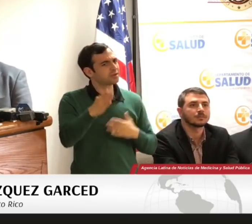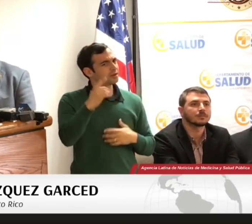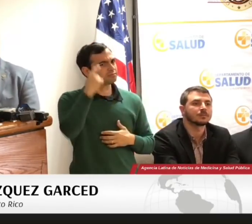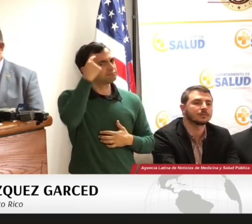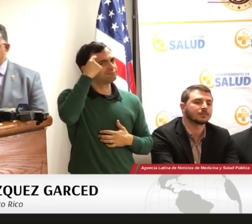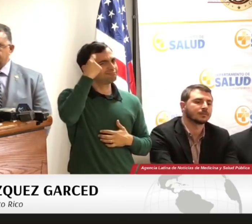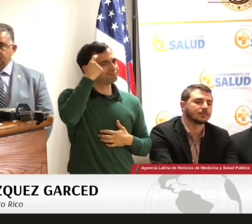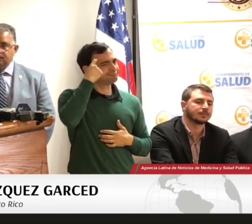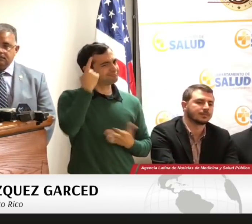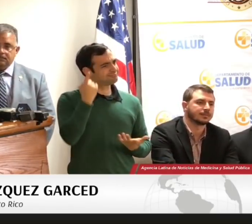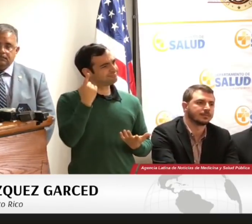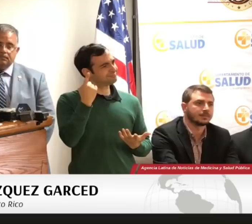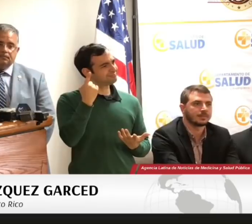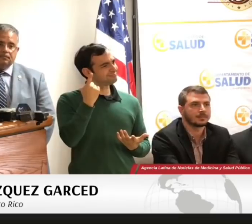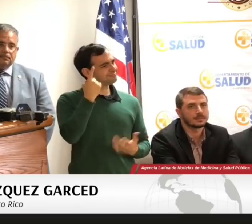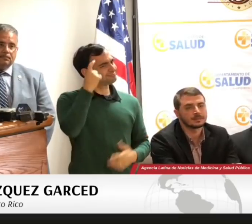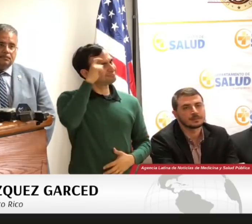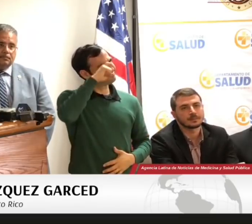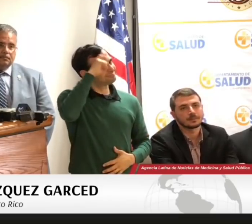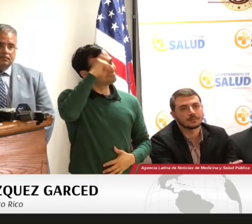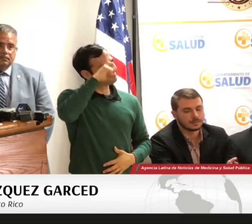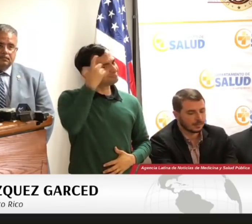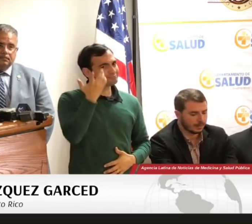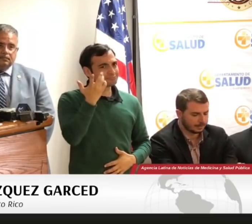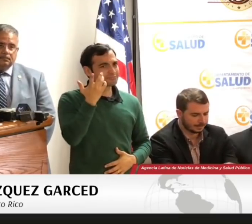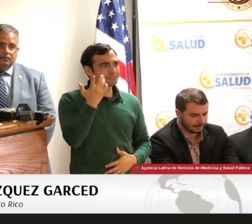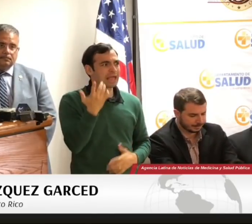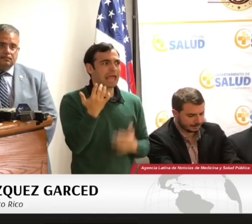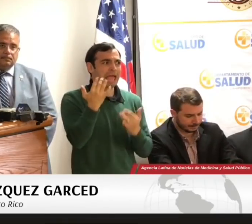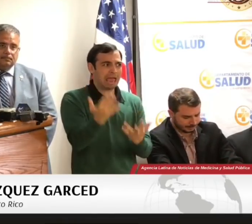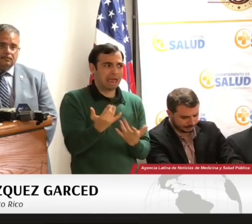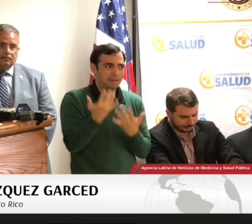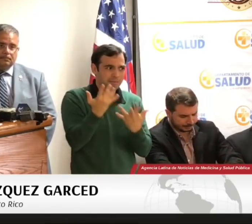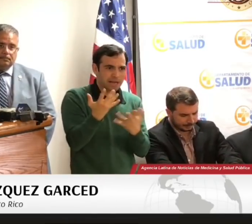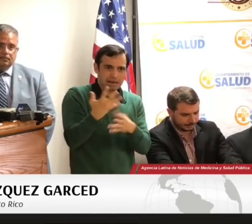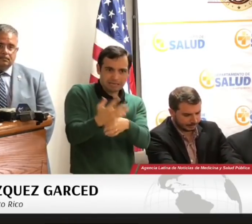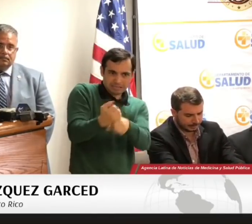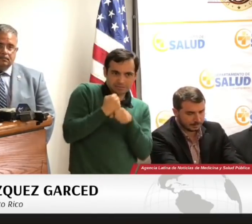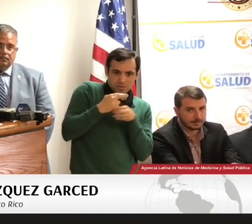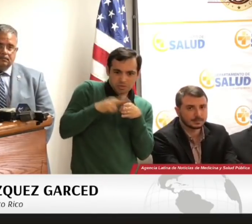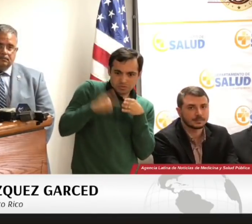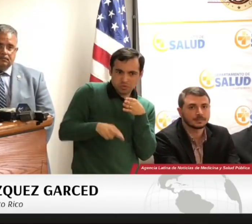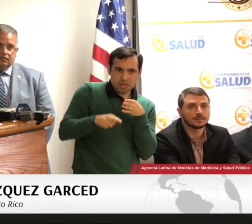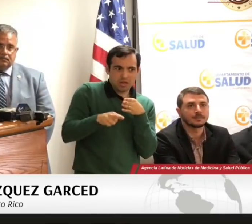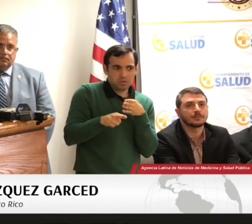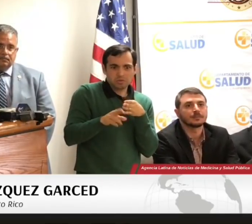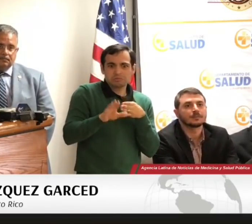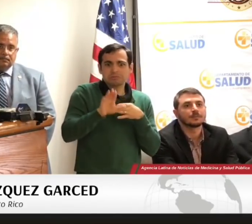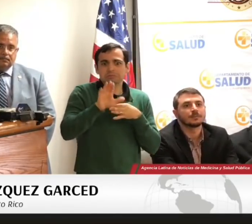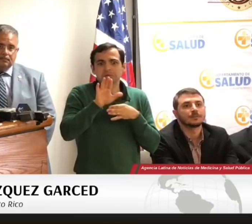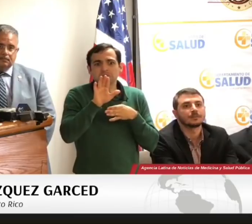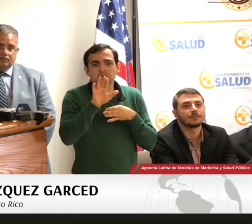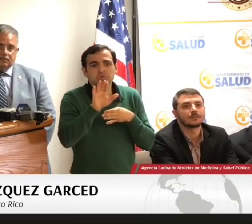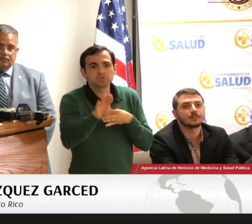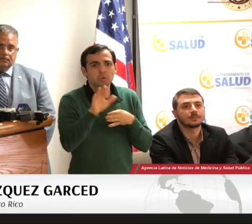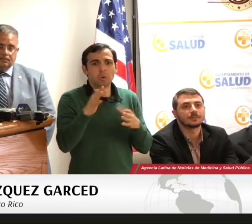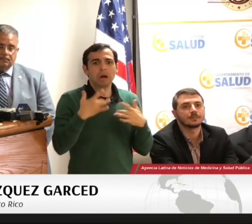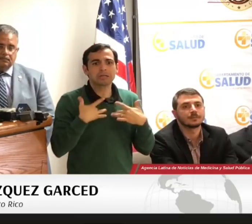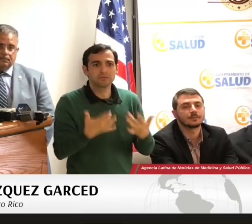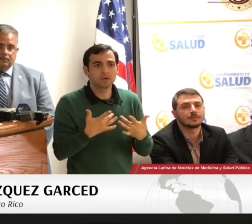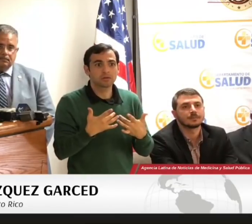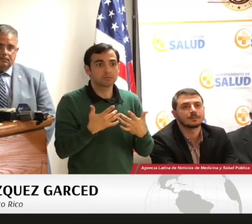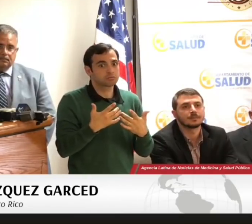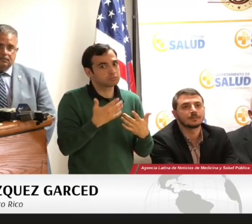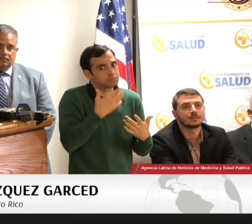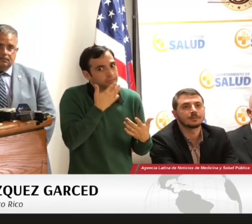que por lo menos llegan los resultados de las actividades en donde ella estuvo, se separa especialmente de usted,